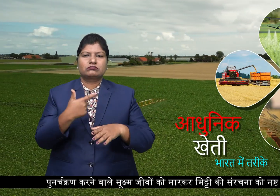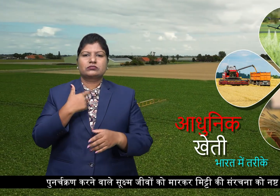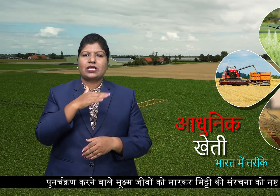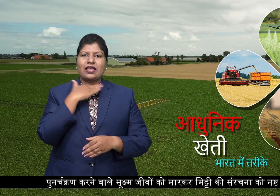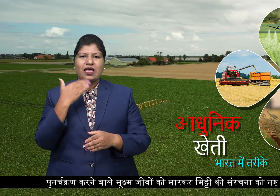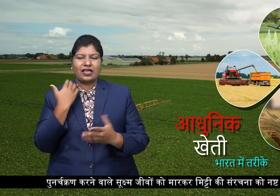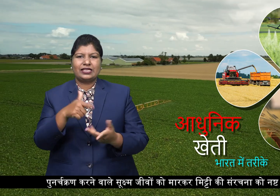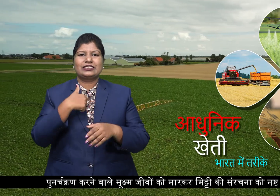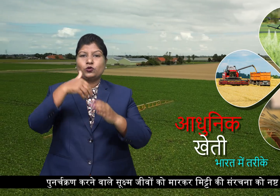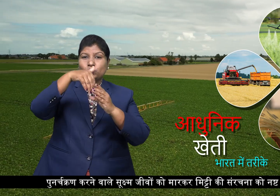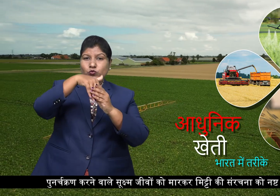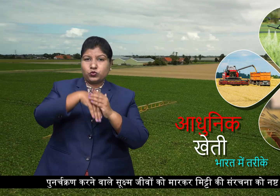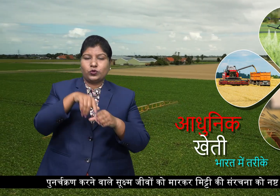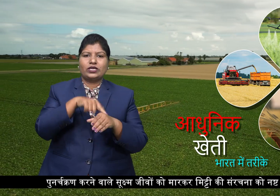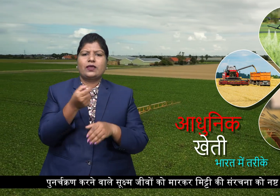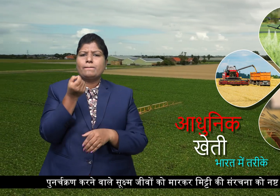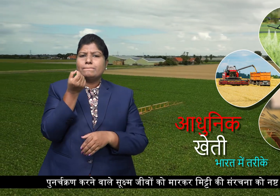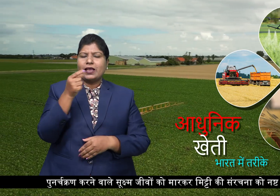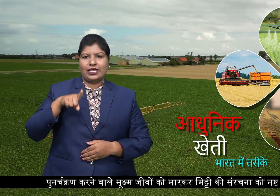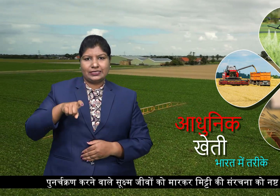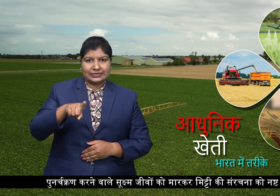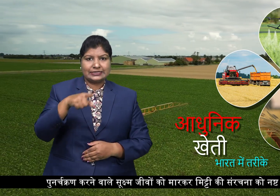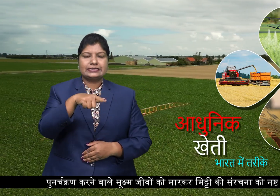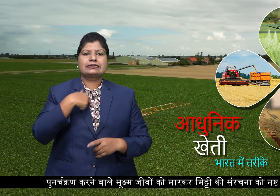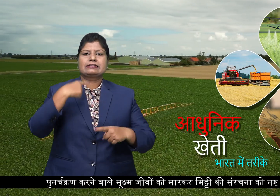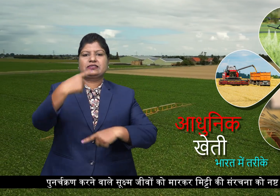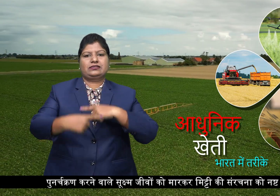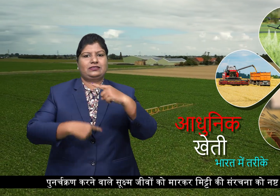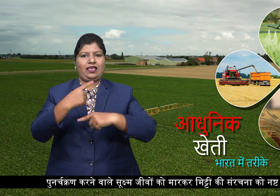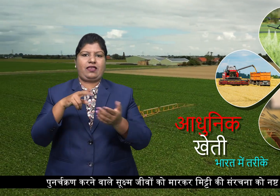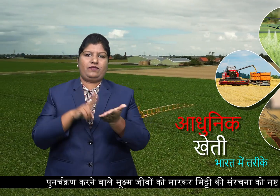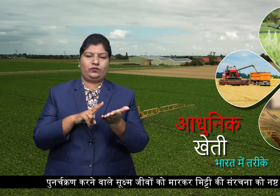को मारकर मिट्टी की संरचना को नष्ट कर सकता है।